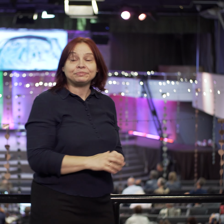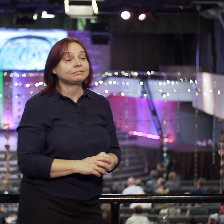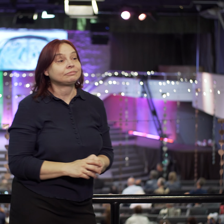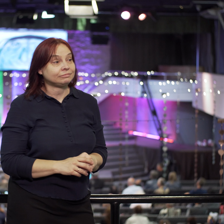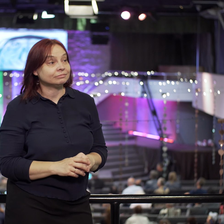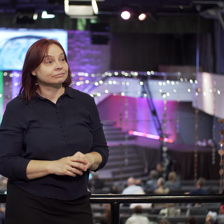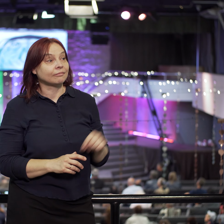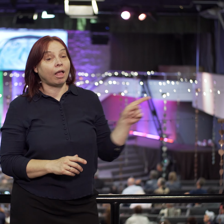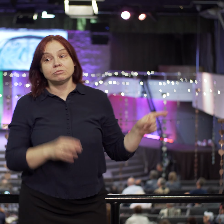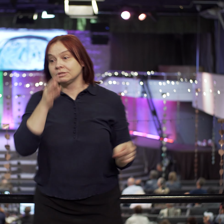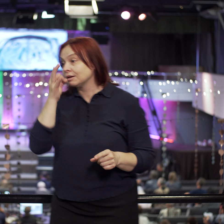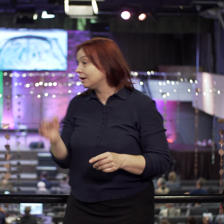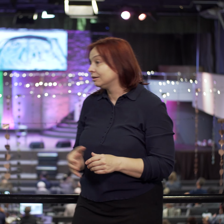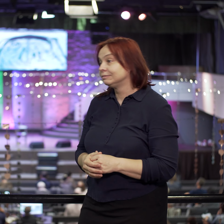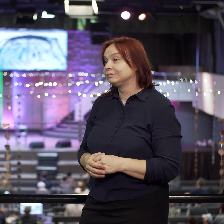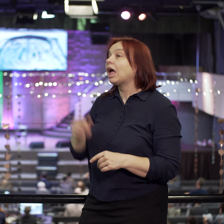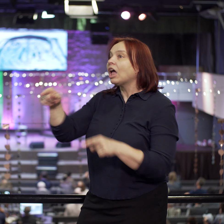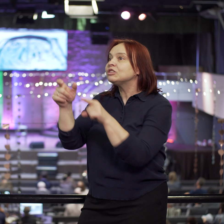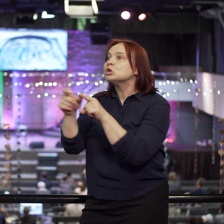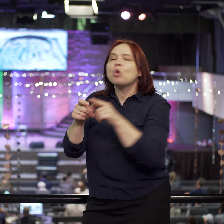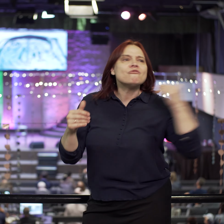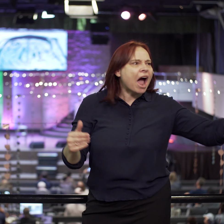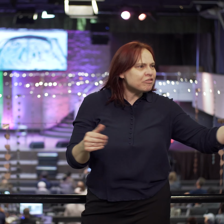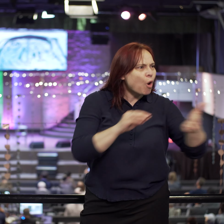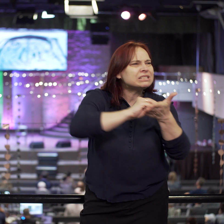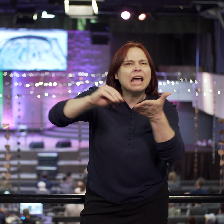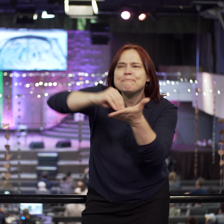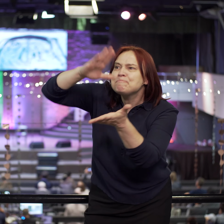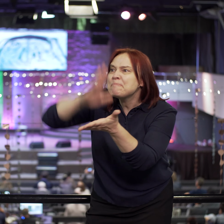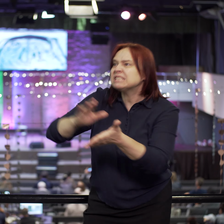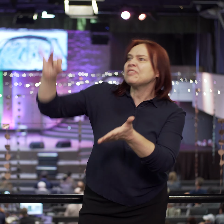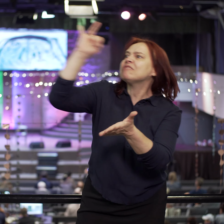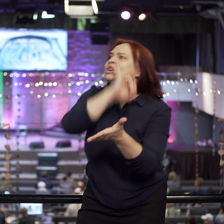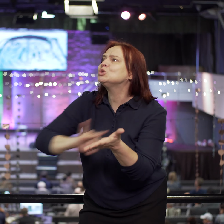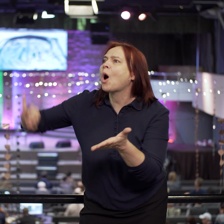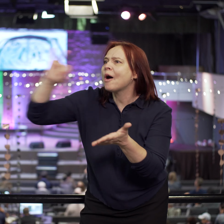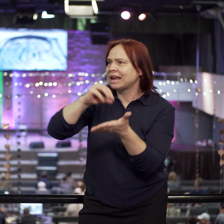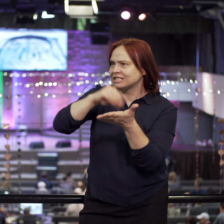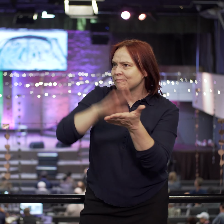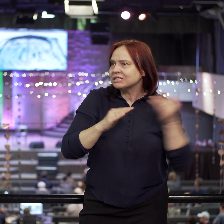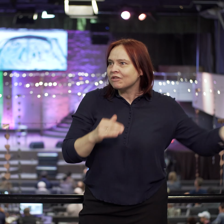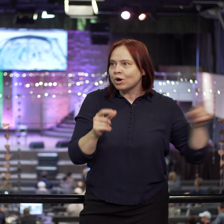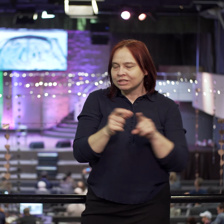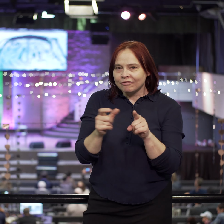И тогда этот перфект сказал эти слова, это цитата из этого источника.